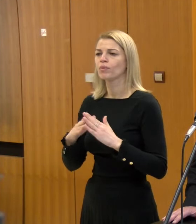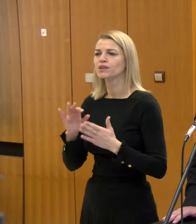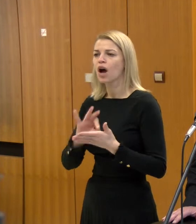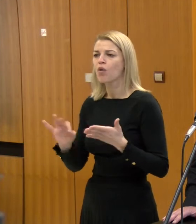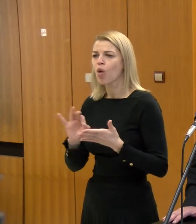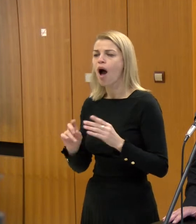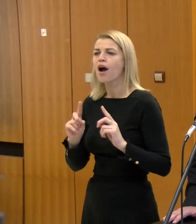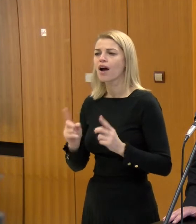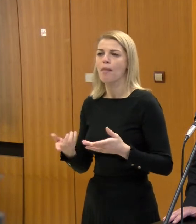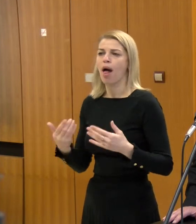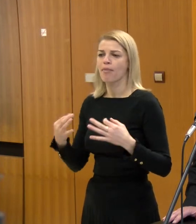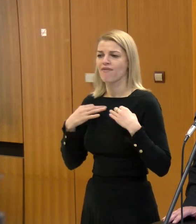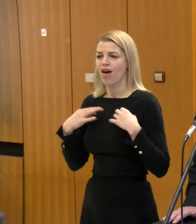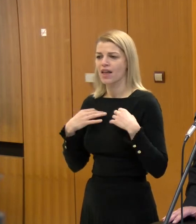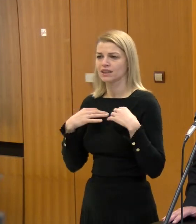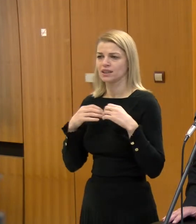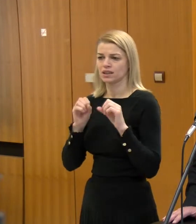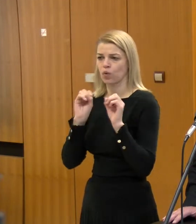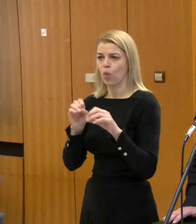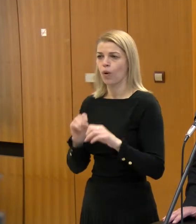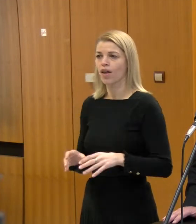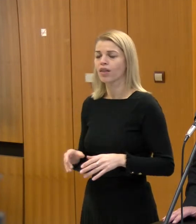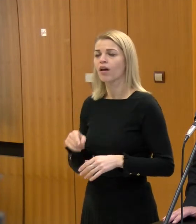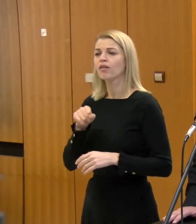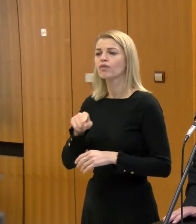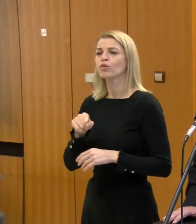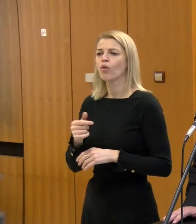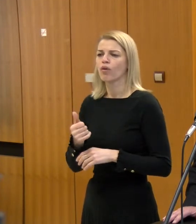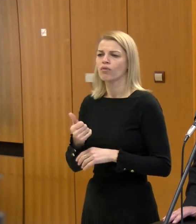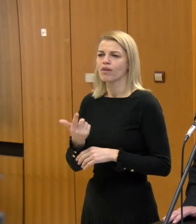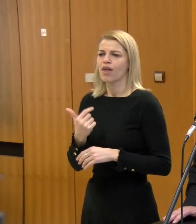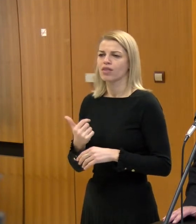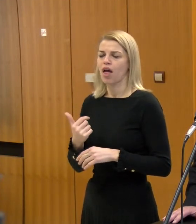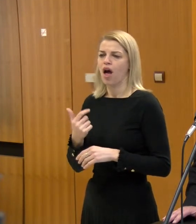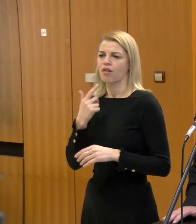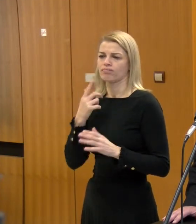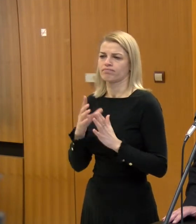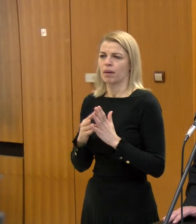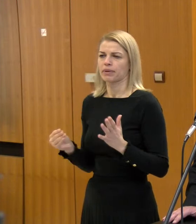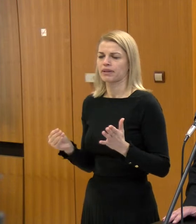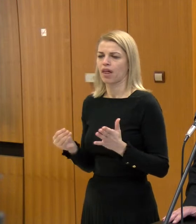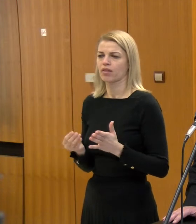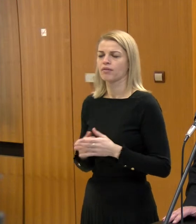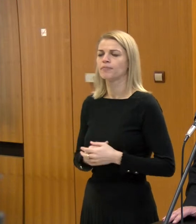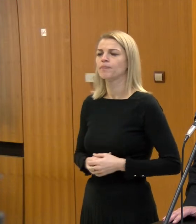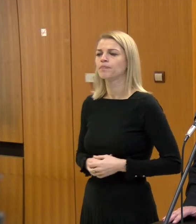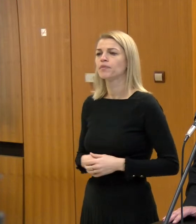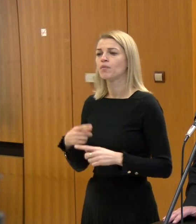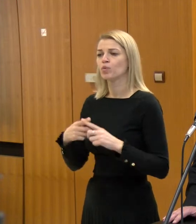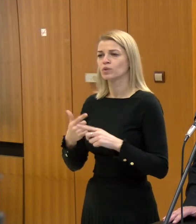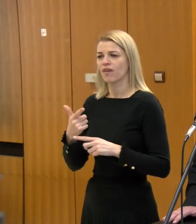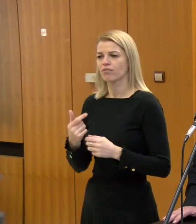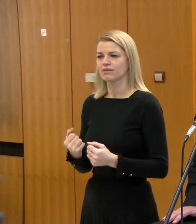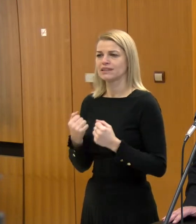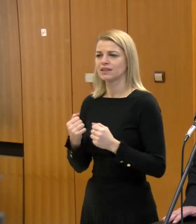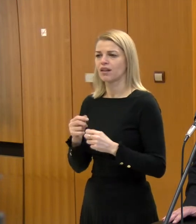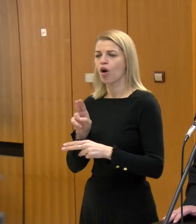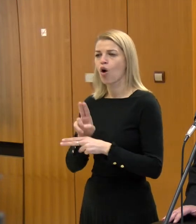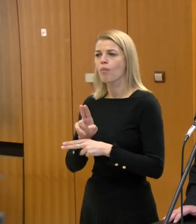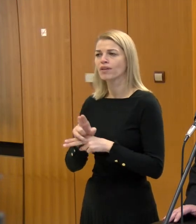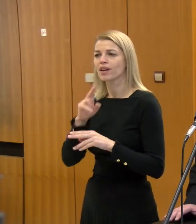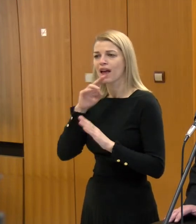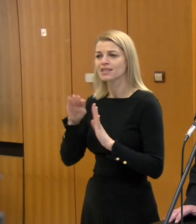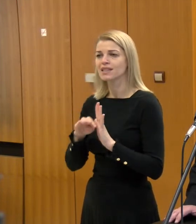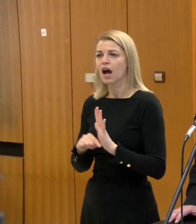alebo ukladať svoje veci. Toto je len jedna ukážka. Ďalej tu máme dve veľmi silné opatrenia